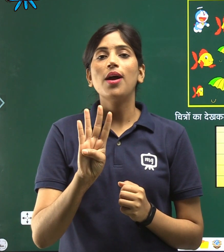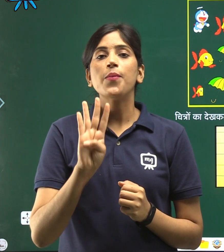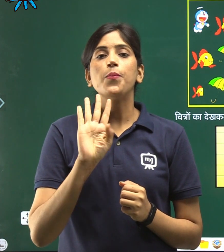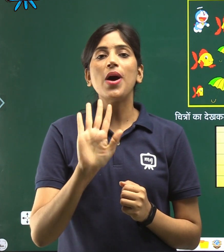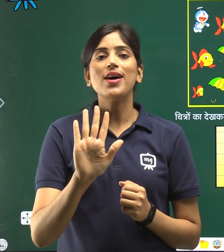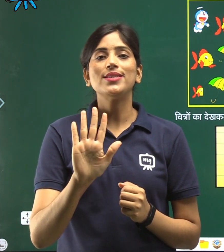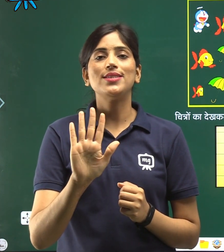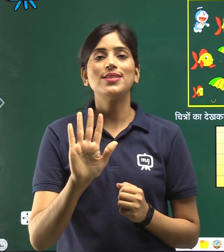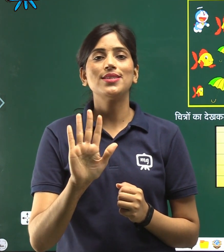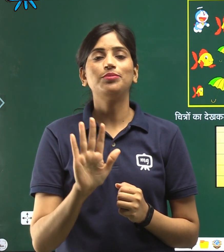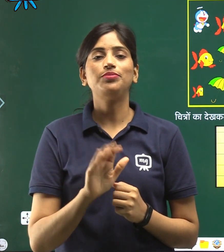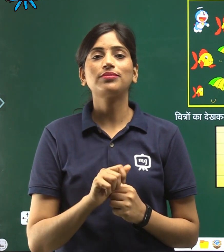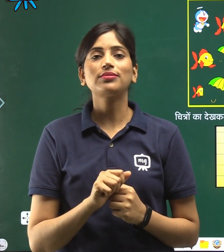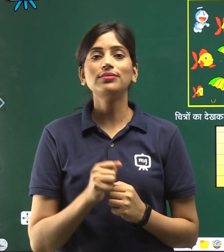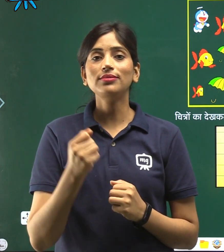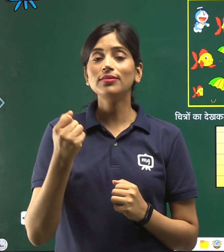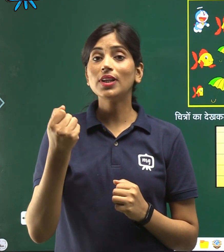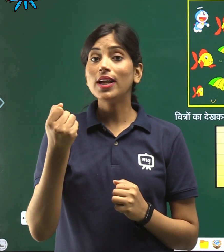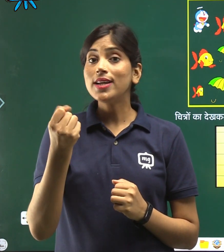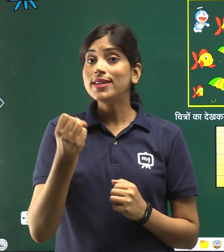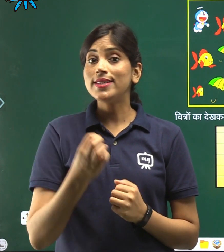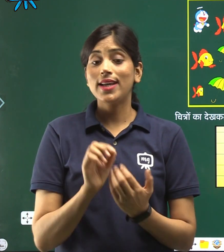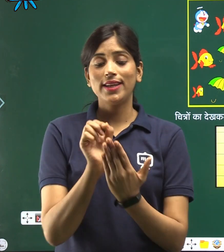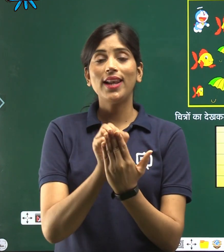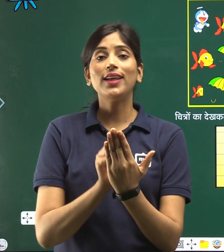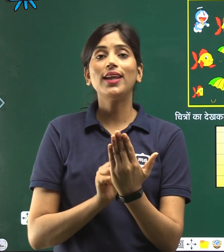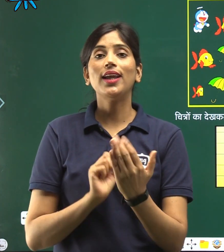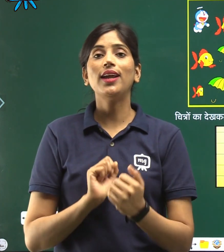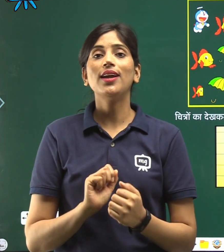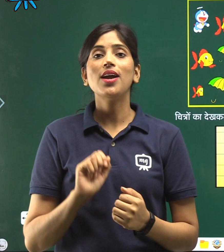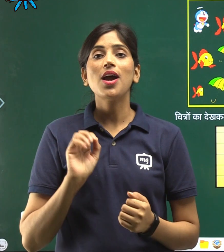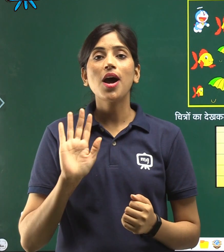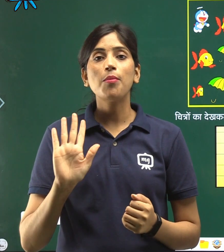4 5 संख्या लिखेंगे